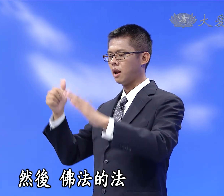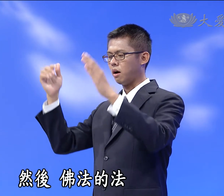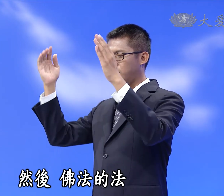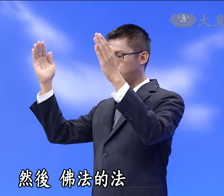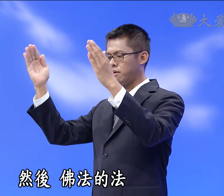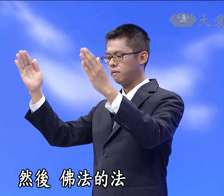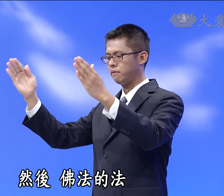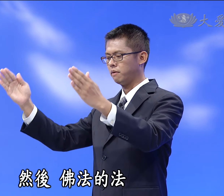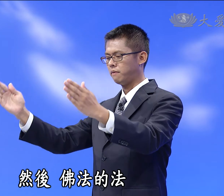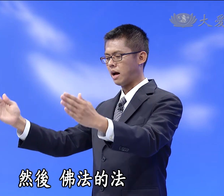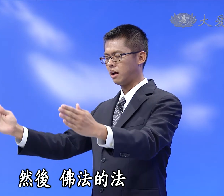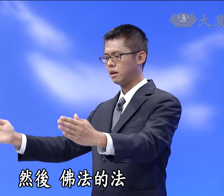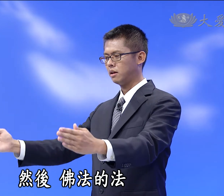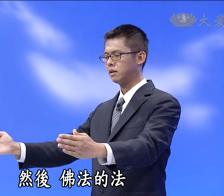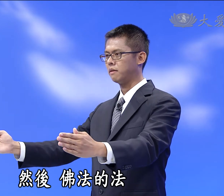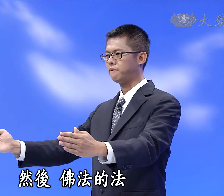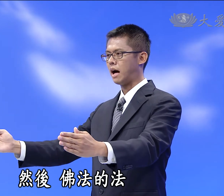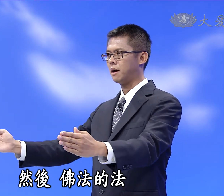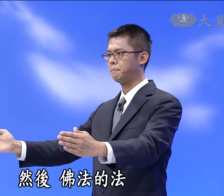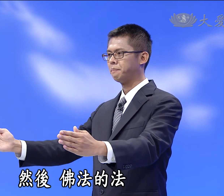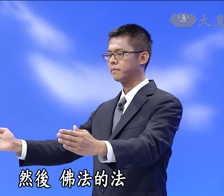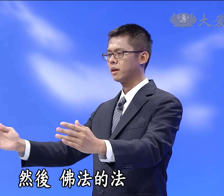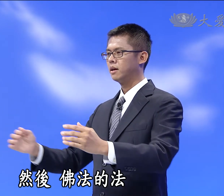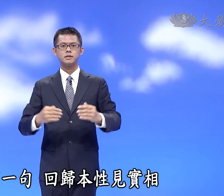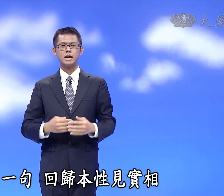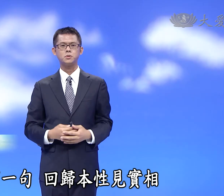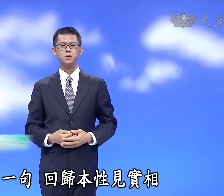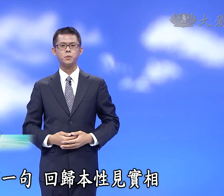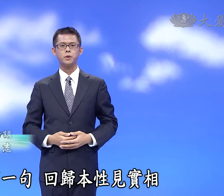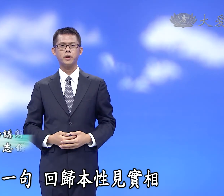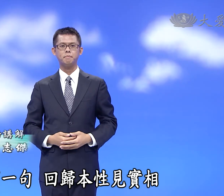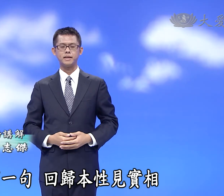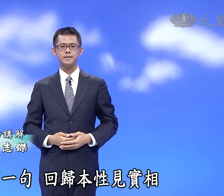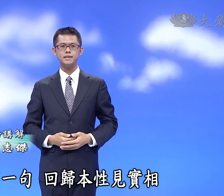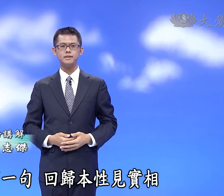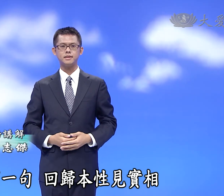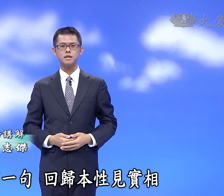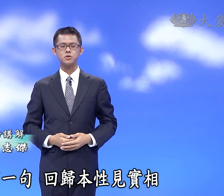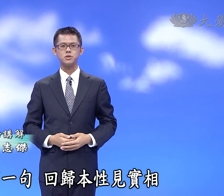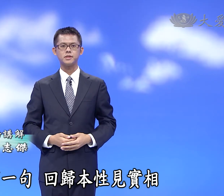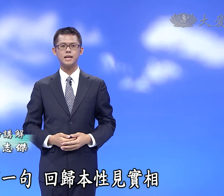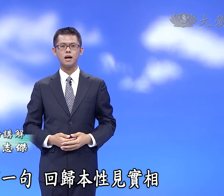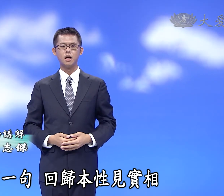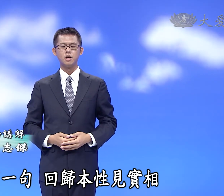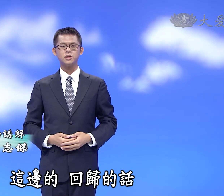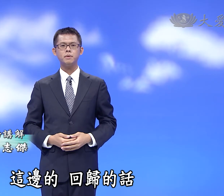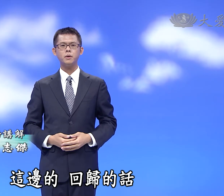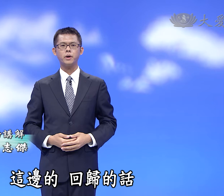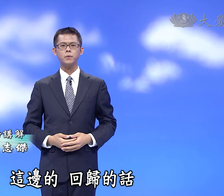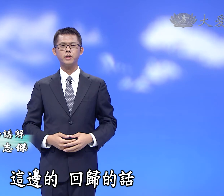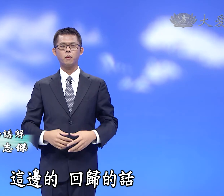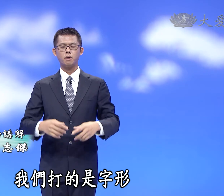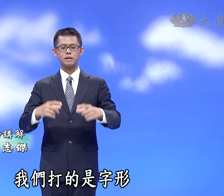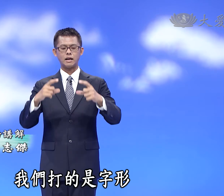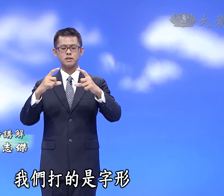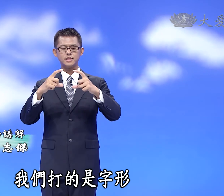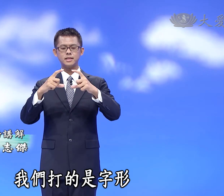后佛法的法。下一句回归本性见实相，这边的回归的话，我们打的是字